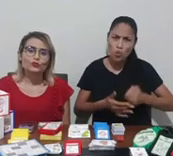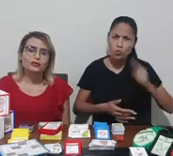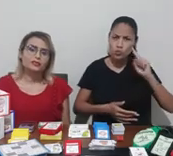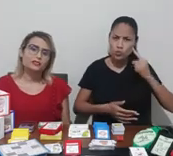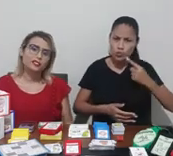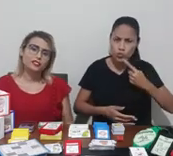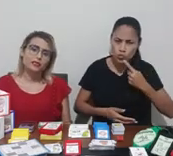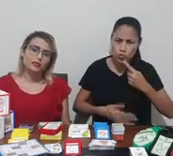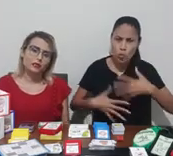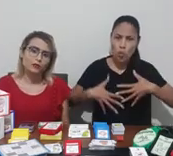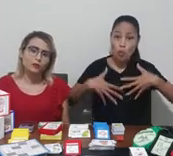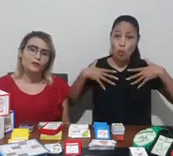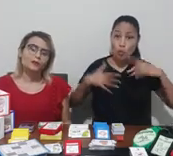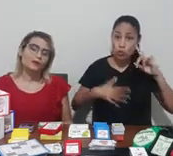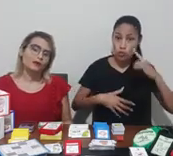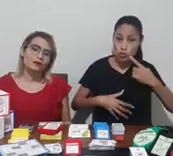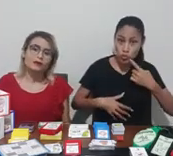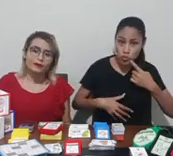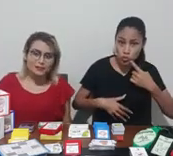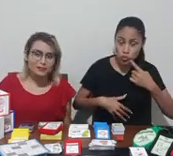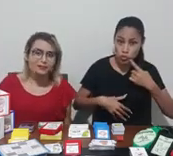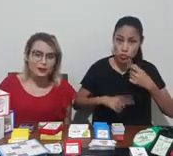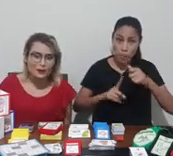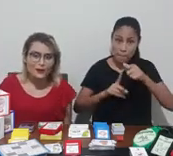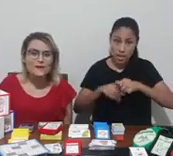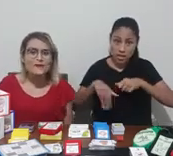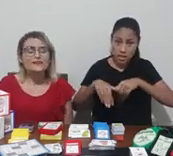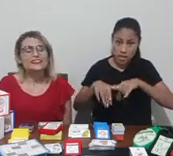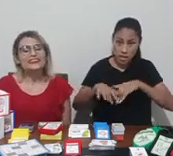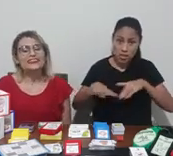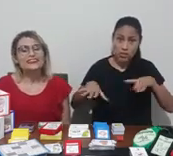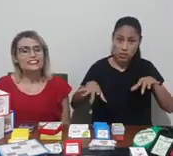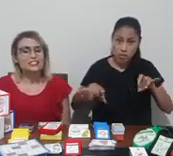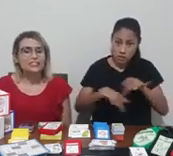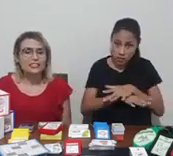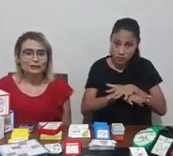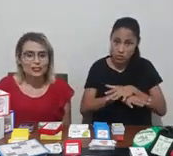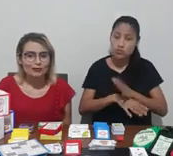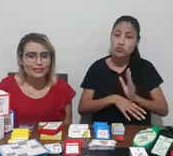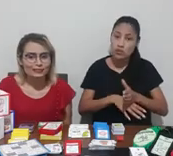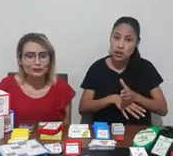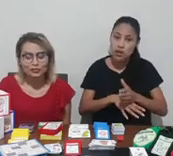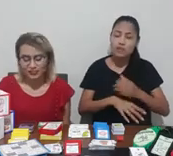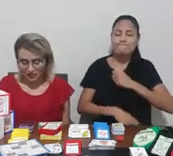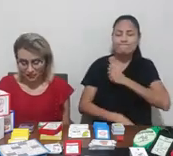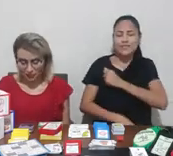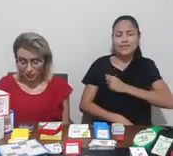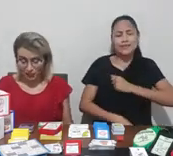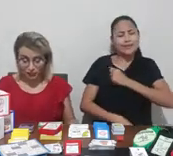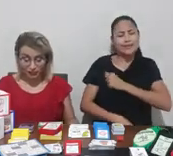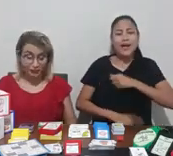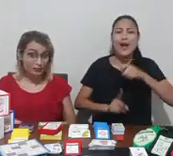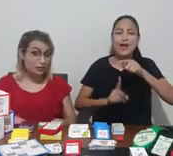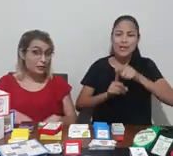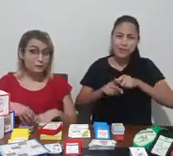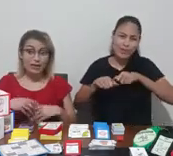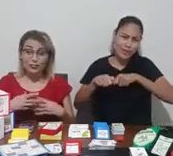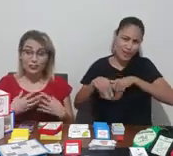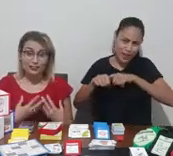surdo, né? Esse mês de setembro que se encerrou, né? E a gente já está com saudade do mês de setembro, porque a gente